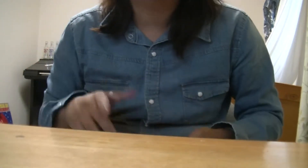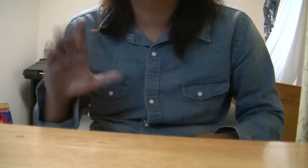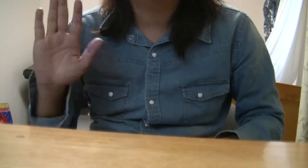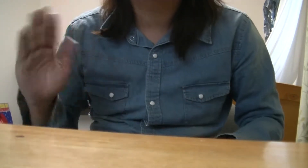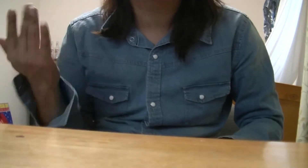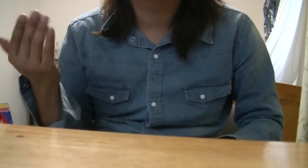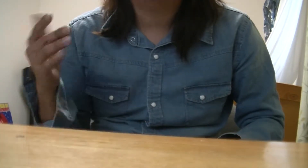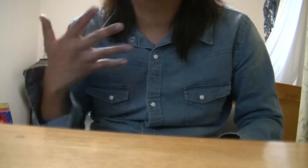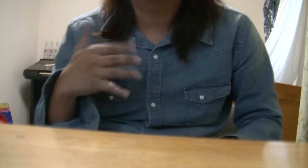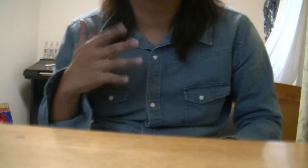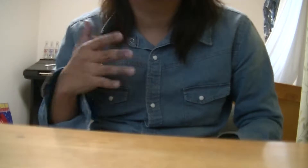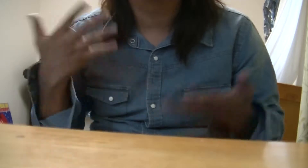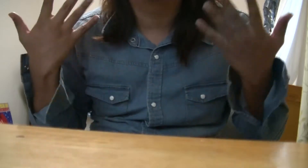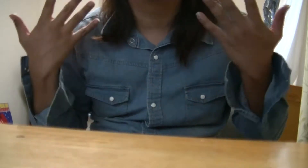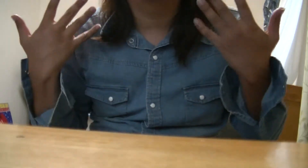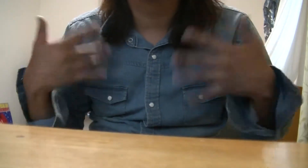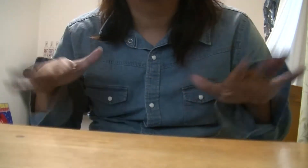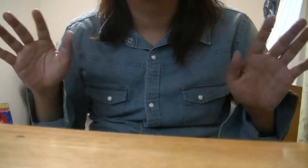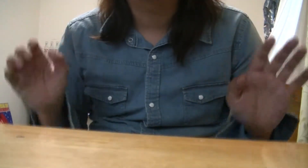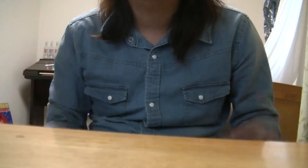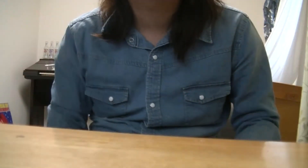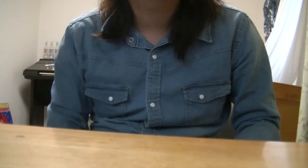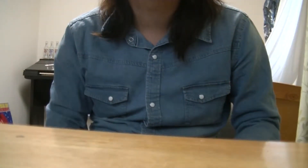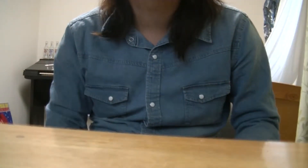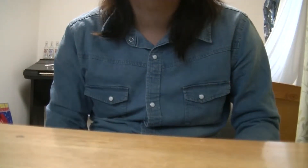がなかっただけです。だからそんな子た